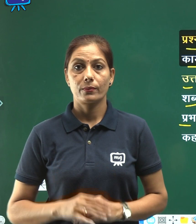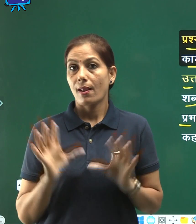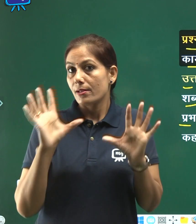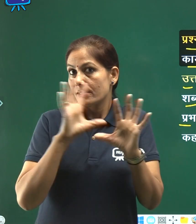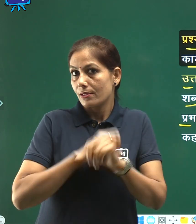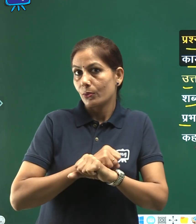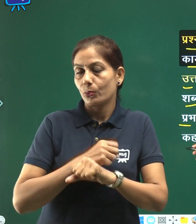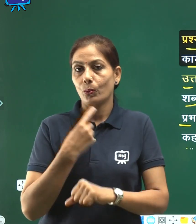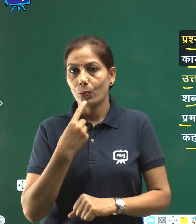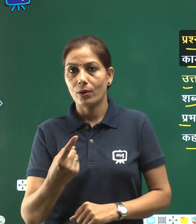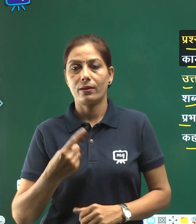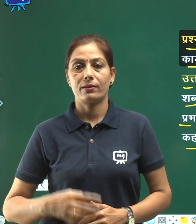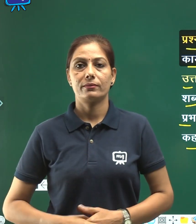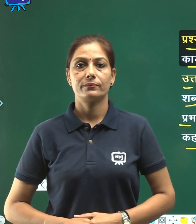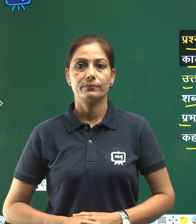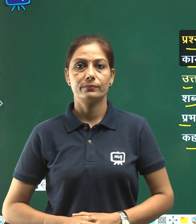कर्तव्य जादू कहा है।